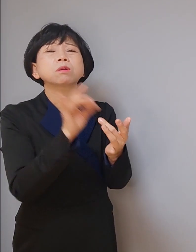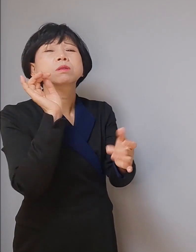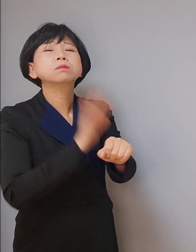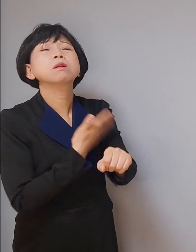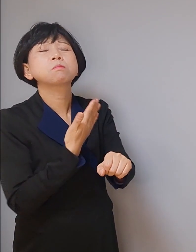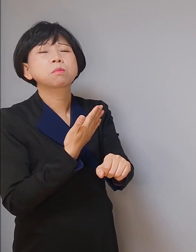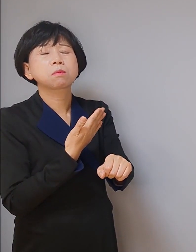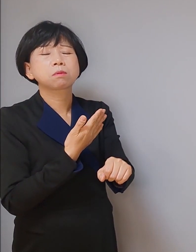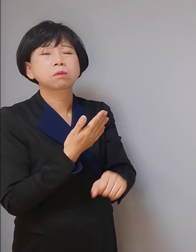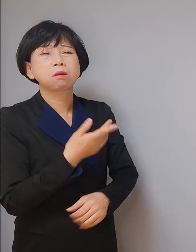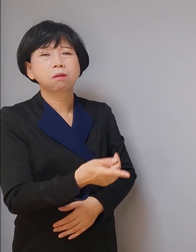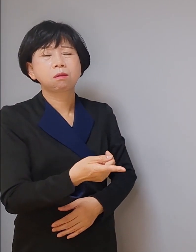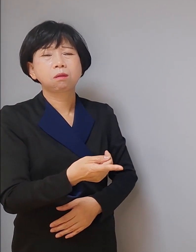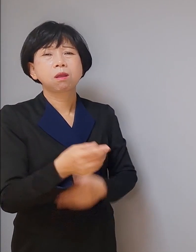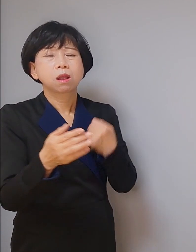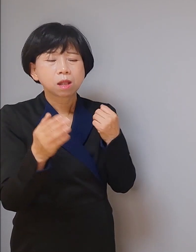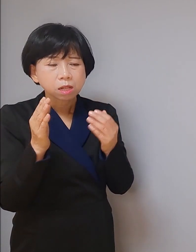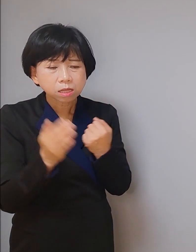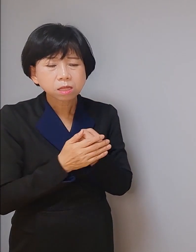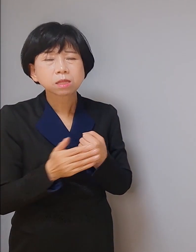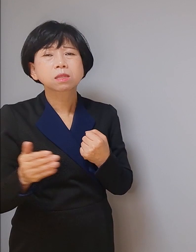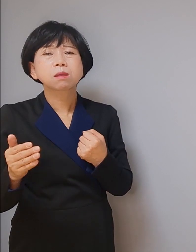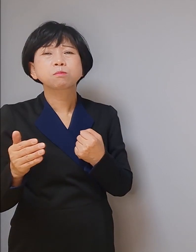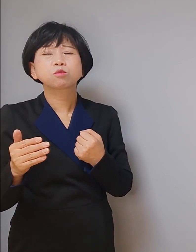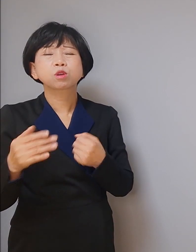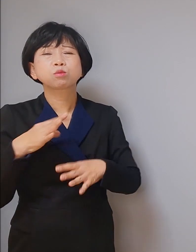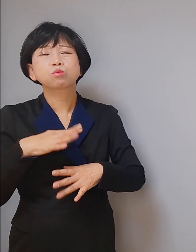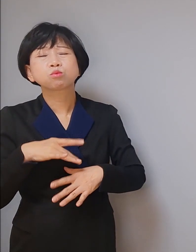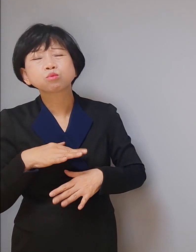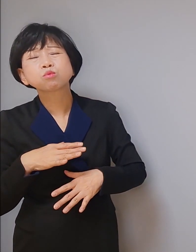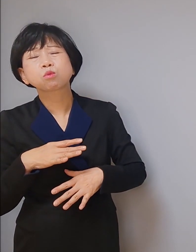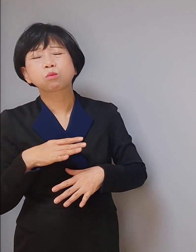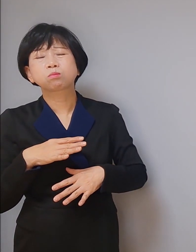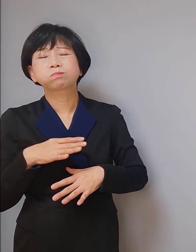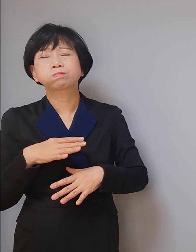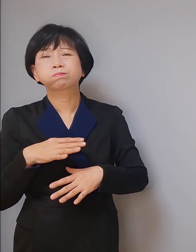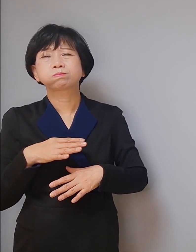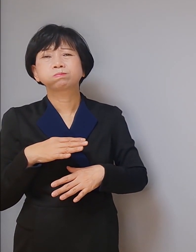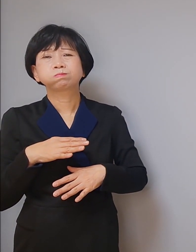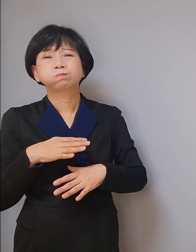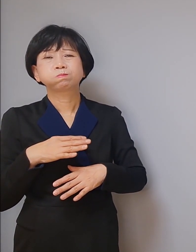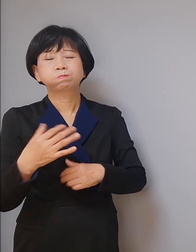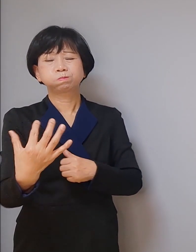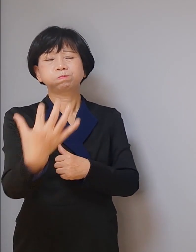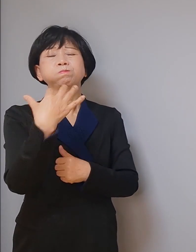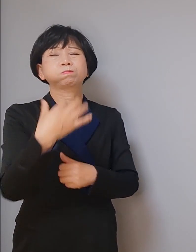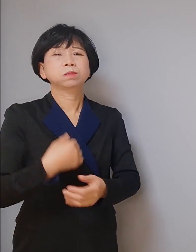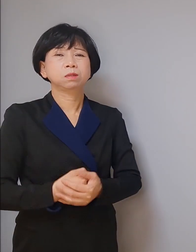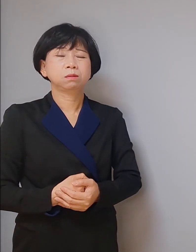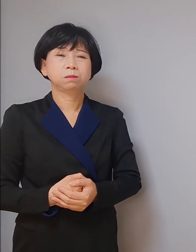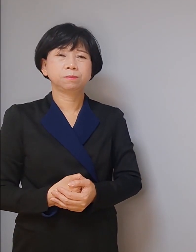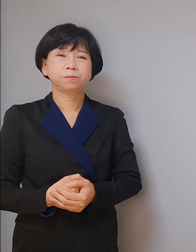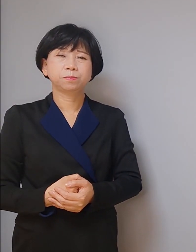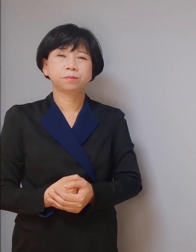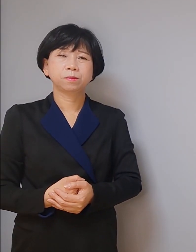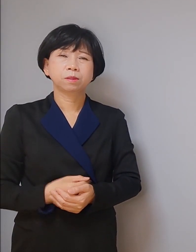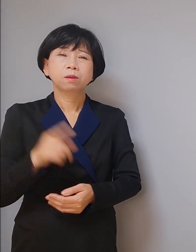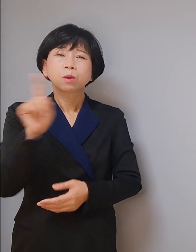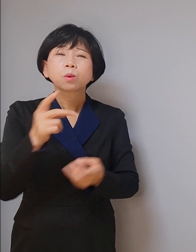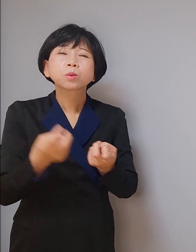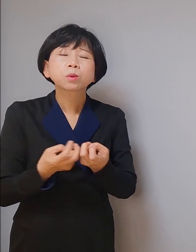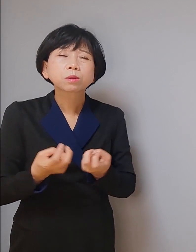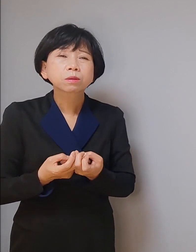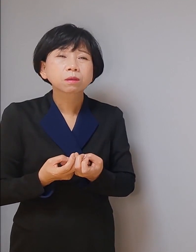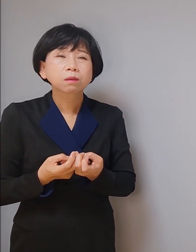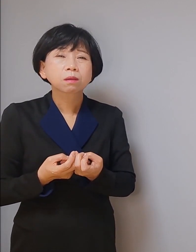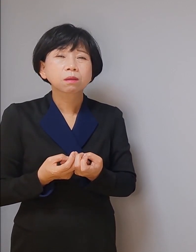그러니 예상 못한 시간에 또 다른 두려움이 우리를 급습하는 거죠. 그럼 이때 우리는 어떻게 해야 할까요?